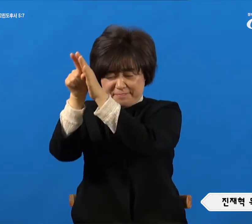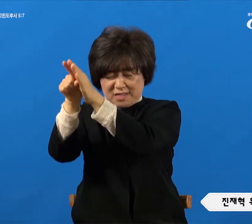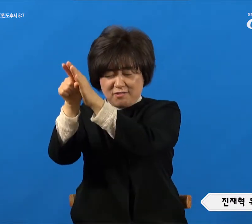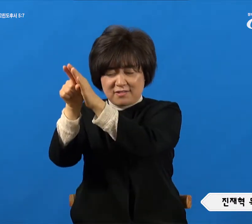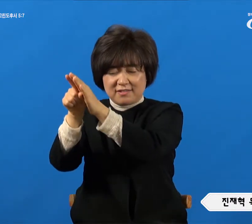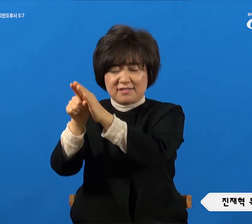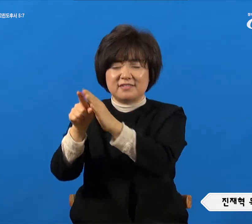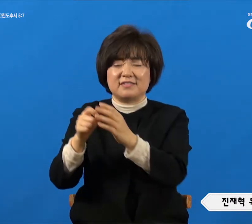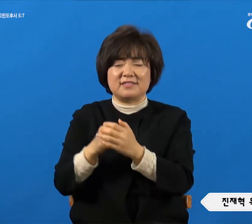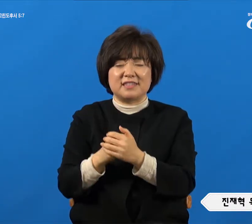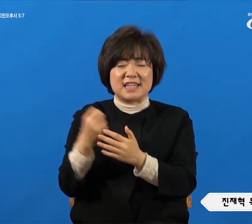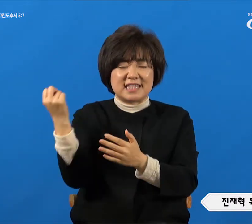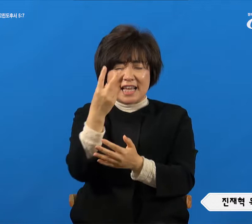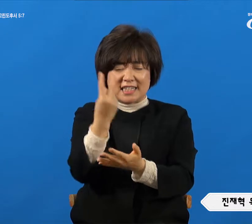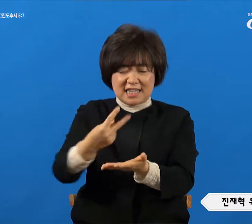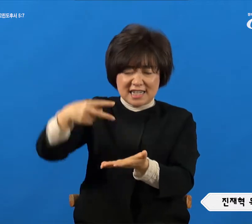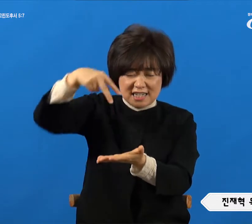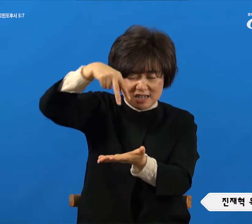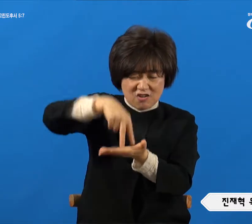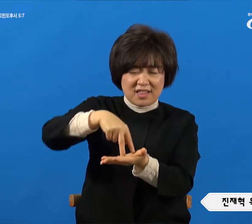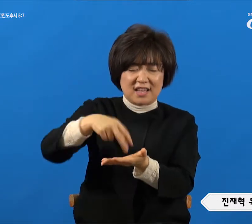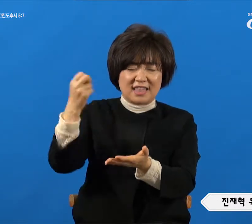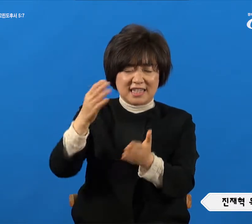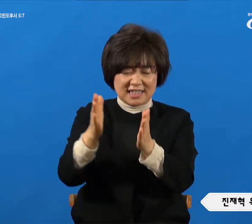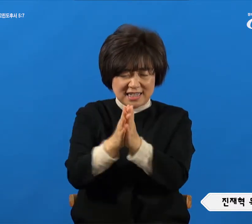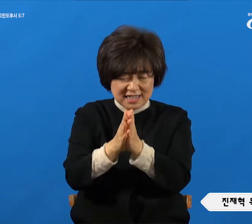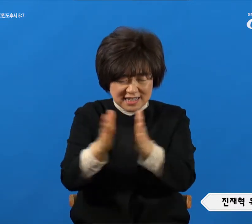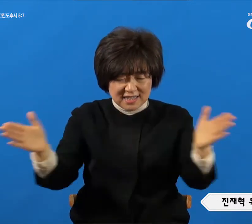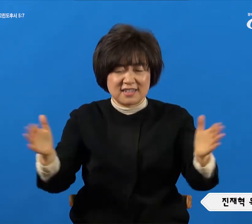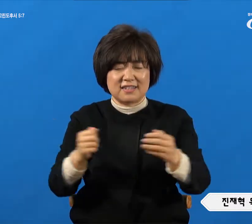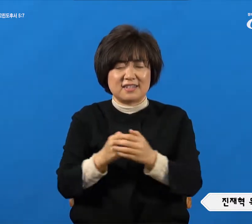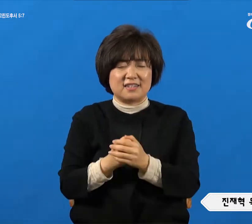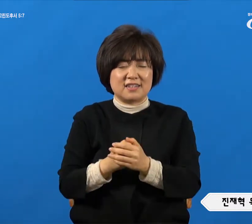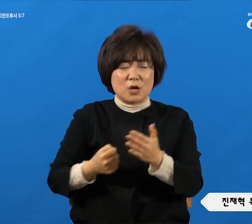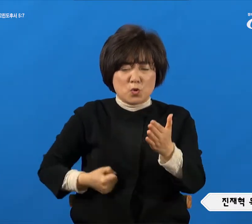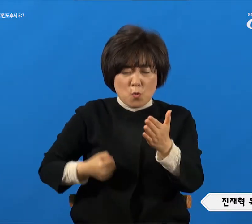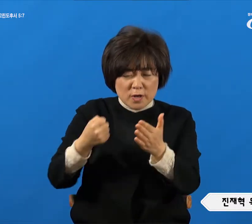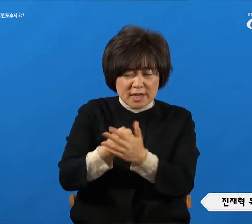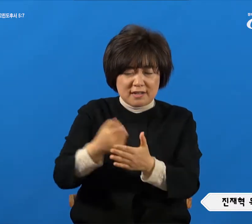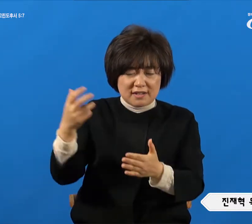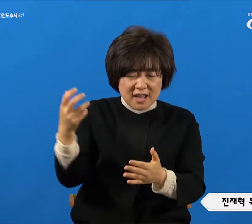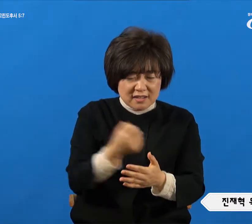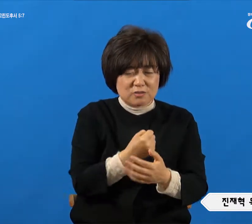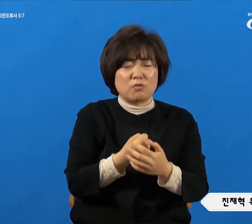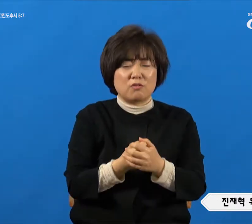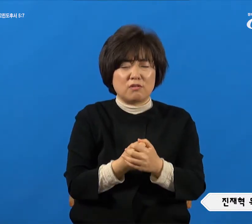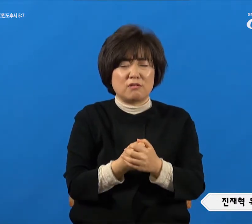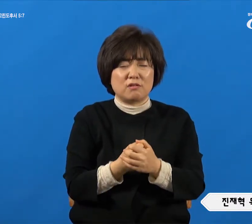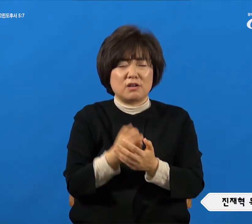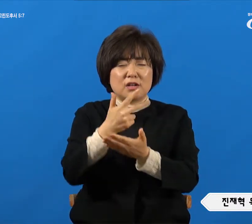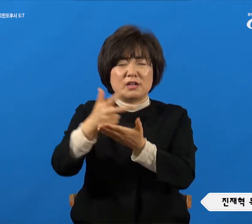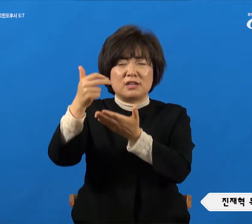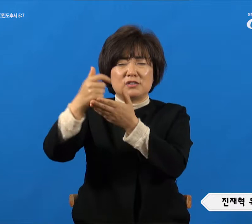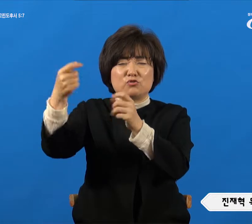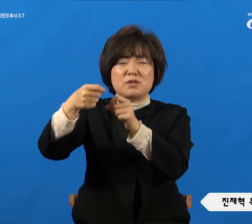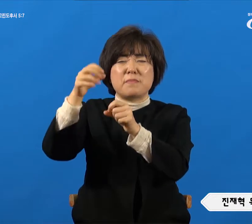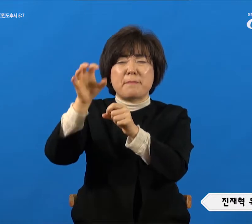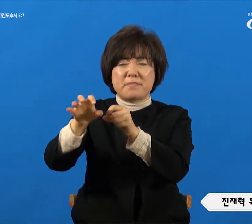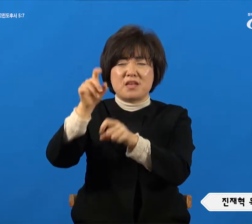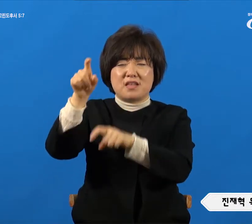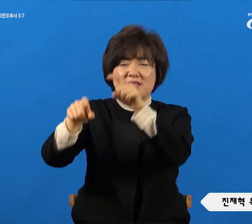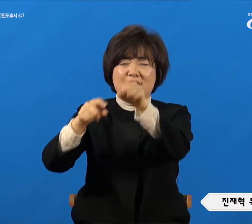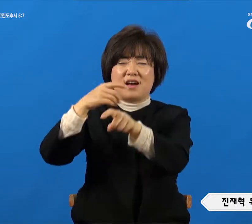다시 일어나게 하시고 새롭게 시작하게 하시고 용기를 갖게 하시고 주님 앞에 나갈